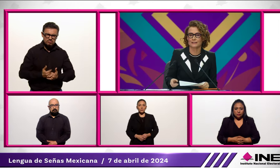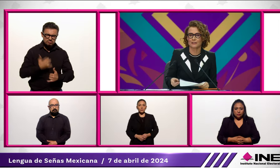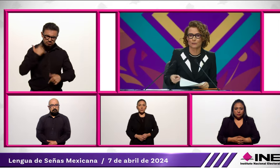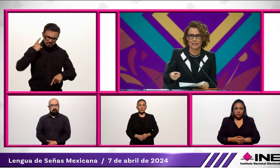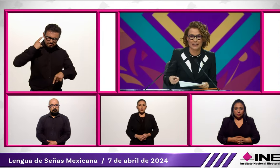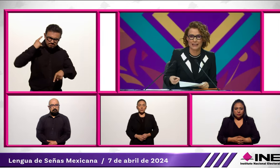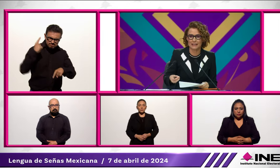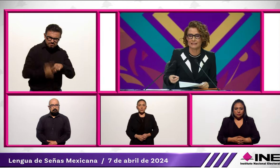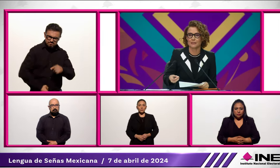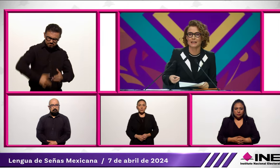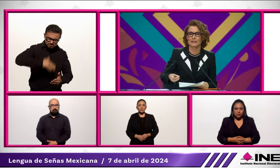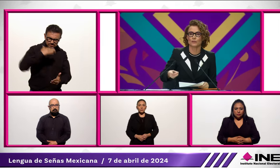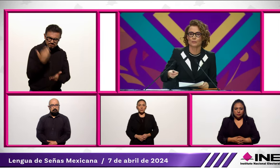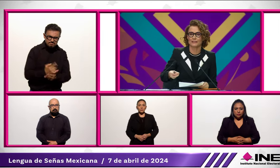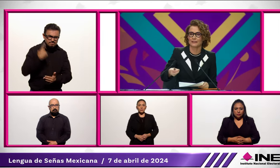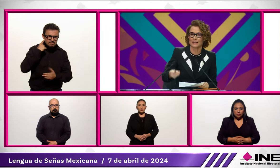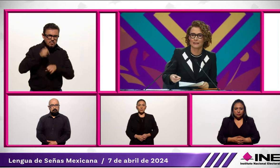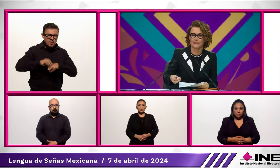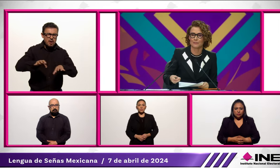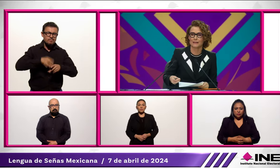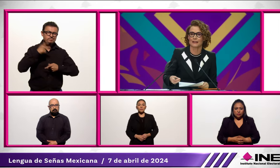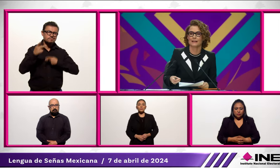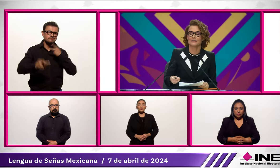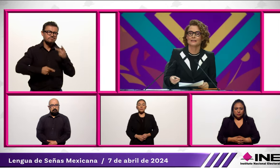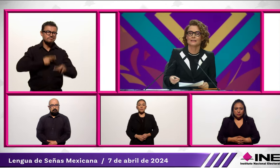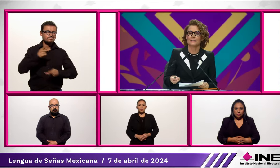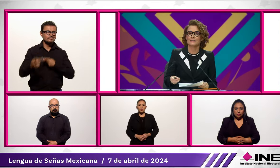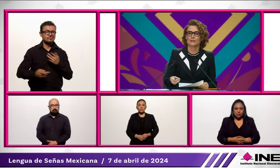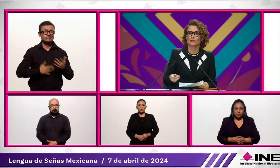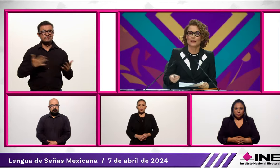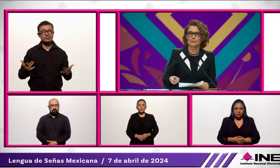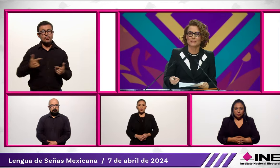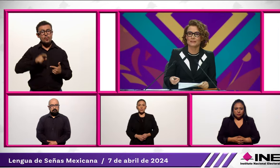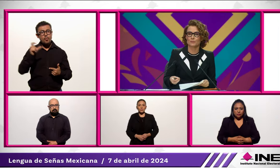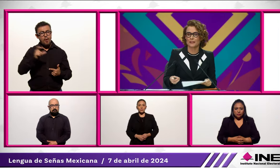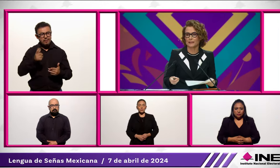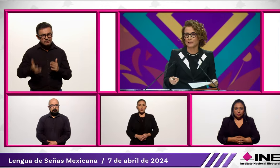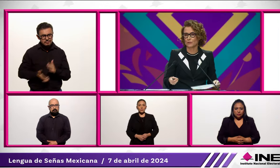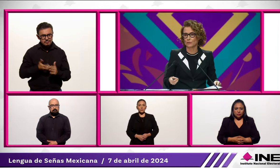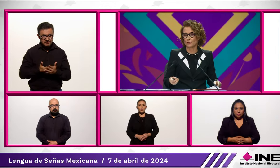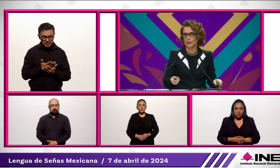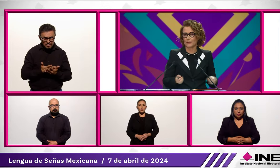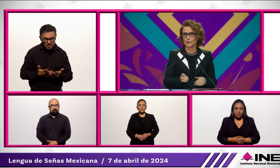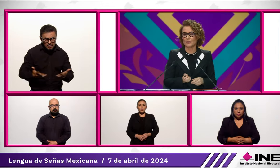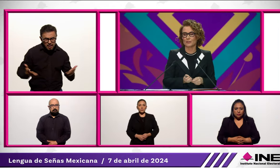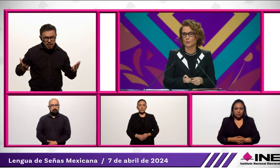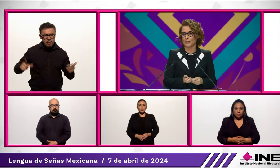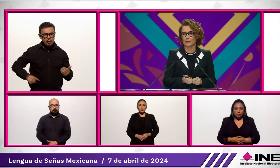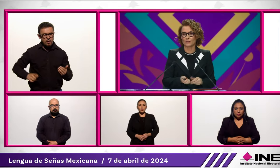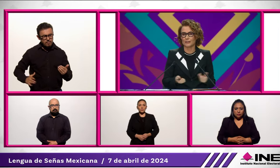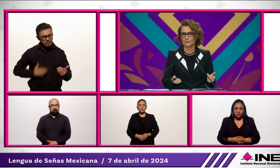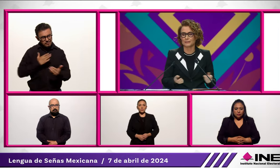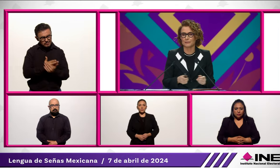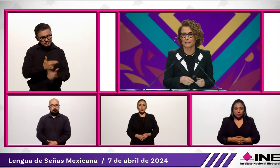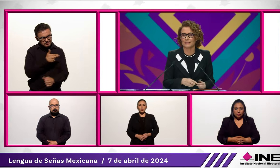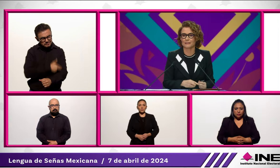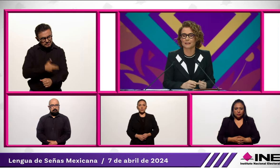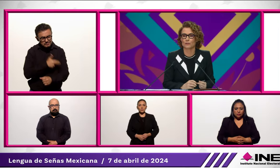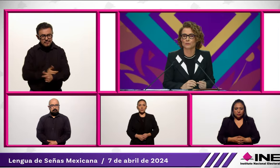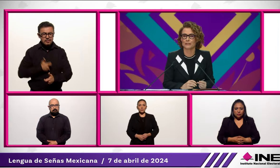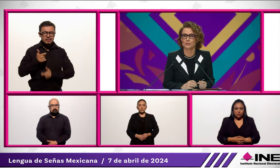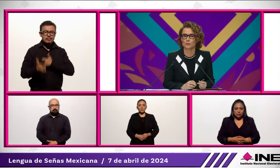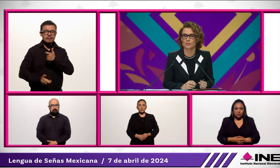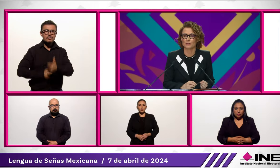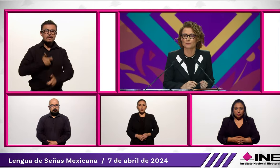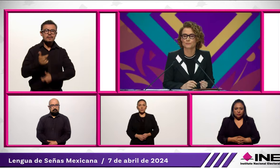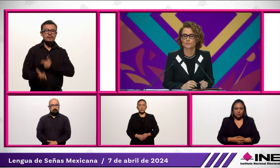grandes escándalos? ¿Qué en el tema de las obras, qué en el tema de los trámites para que no los ciudadanos sean despojados cada vez que van a tratar